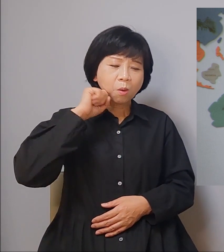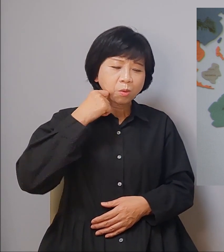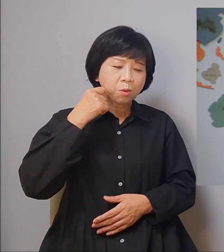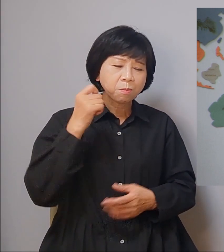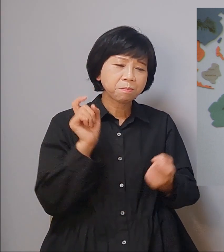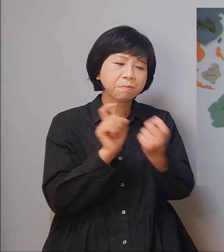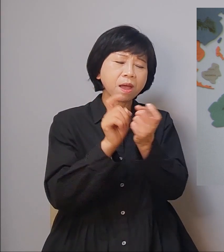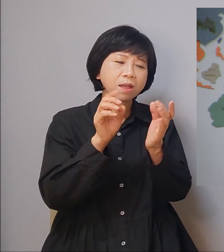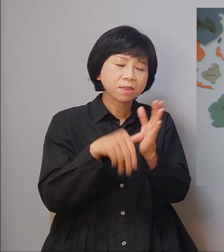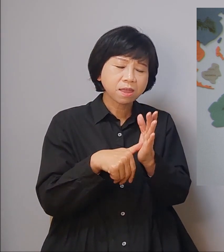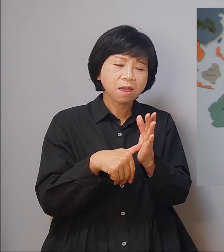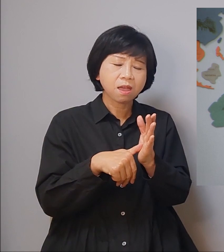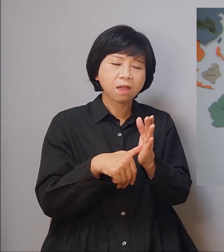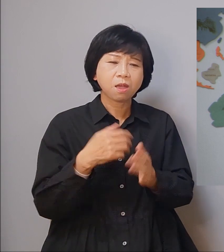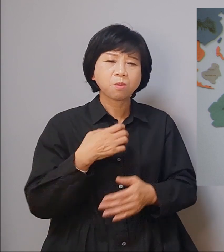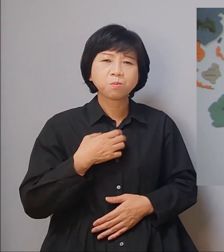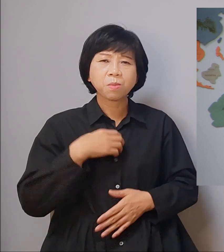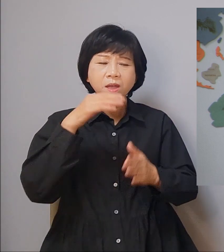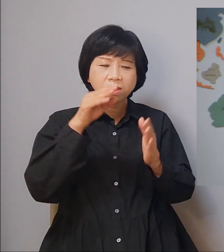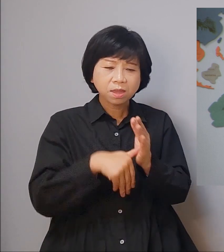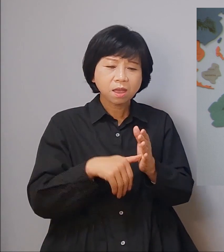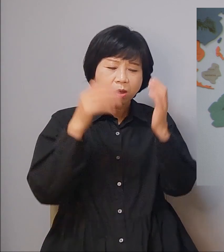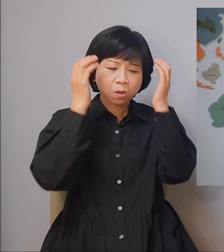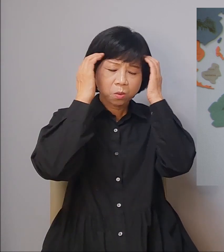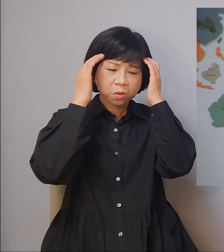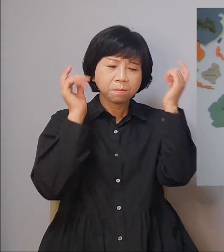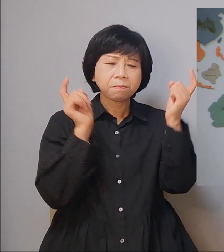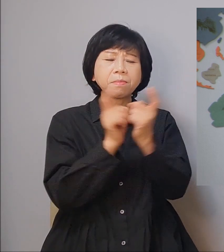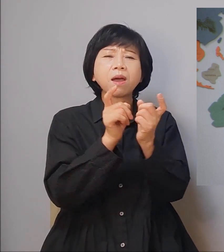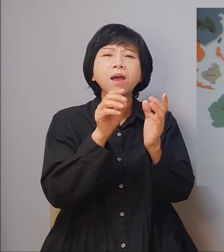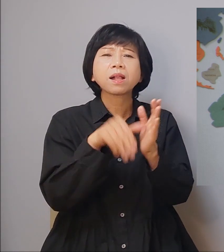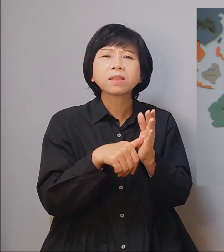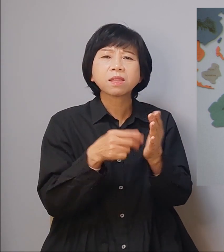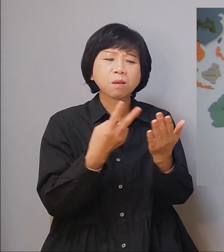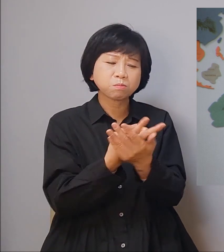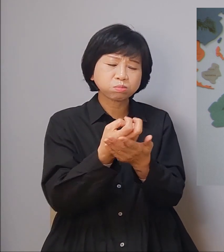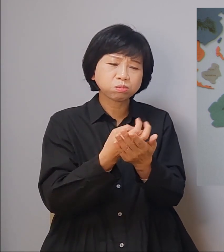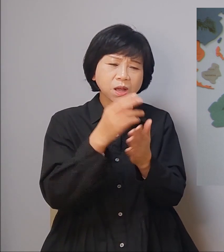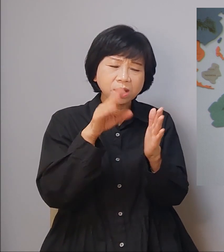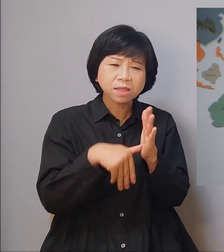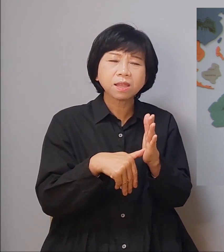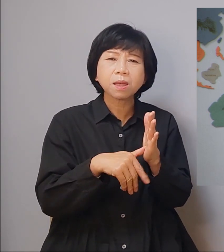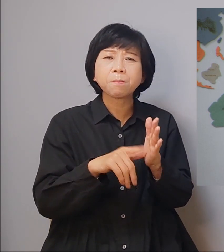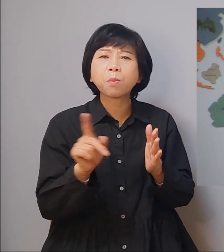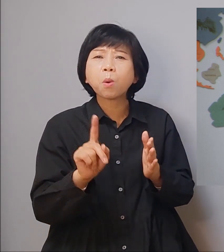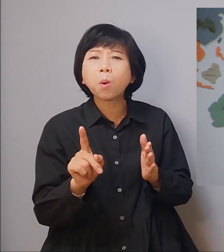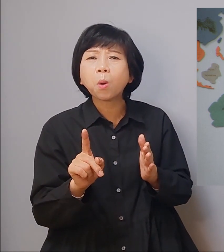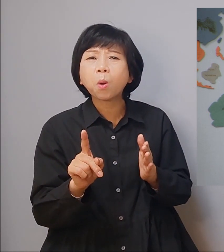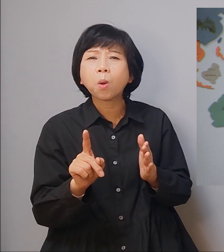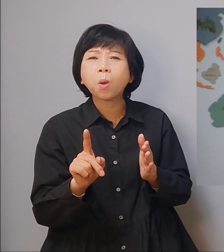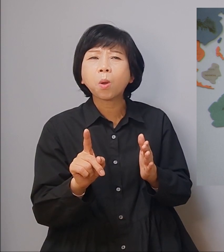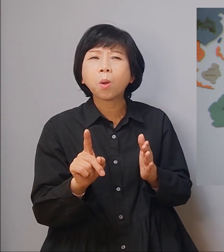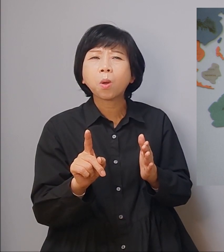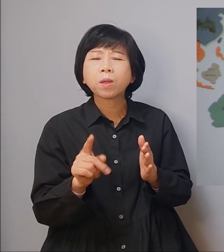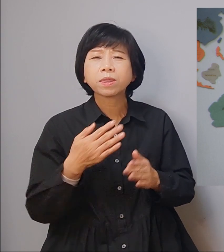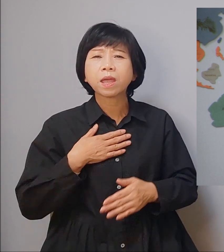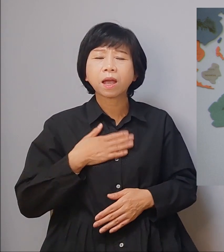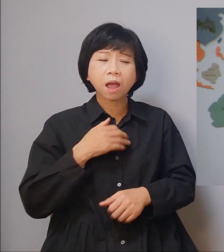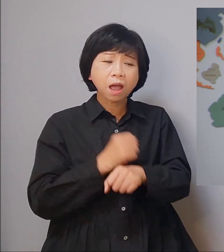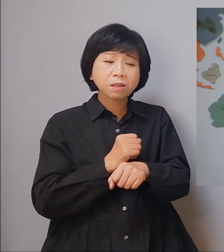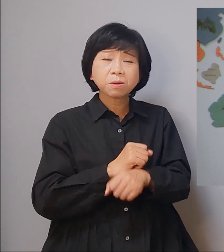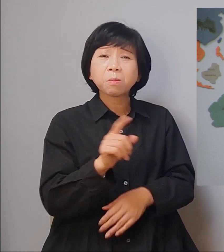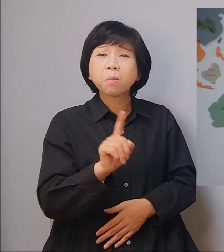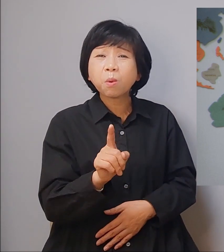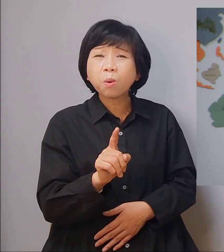구덩이에 던져졌을 때, 기가 막힐 웅덩이와 수렁에서 허우적거릴 때 우리가 무엇을 하느냐, 사실 이게 중요한 게 아니에요.